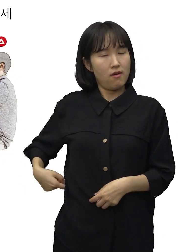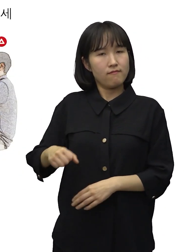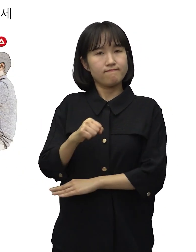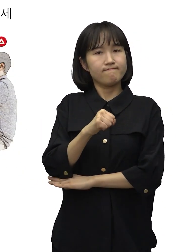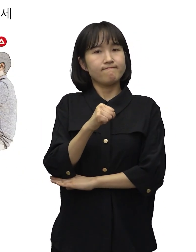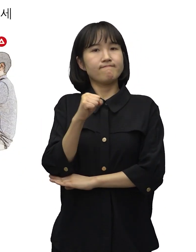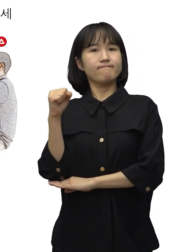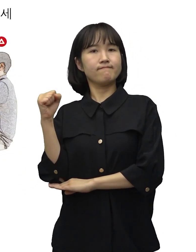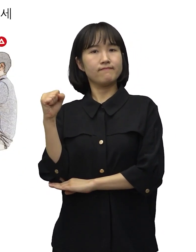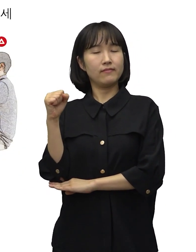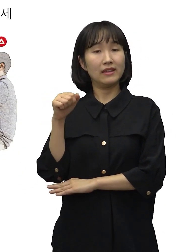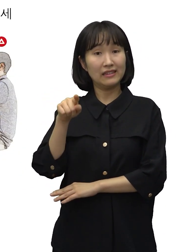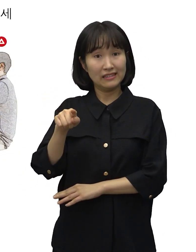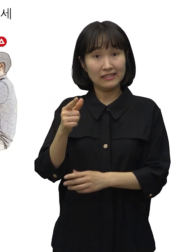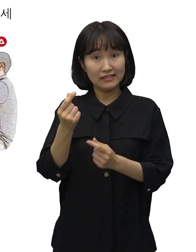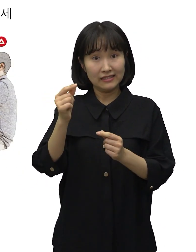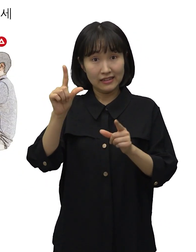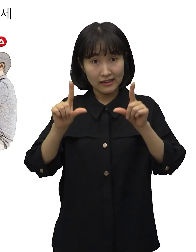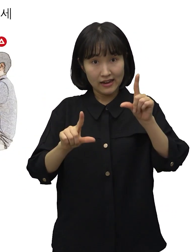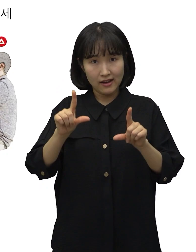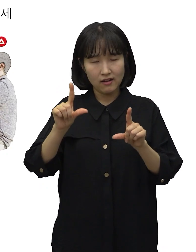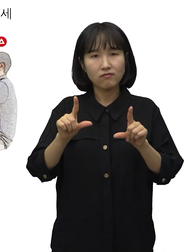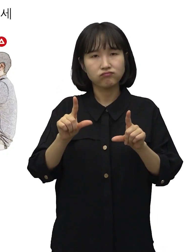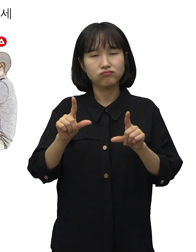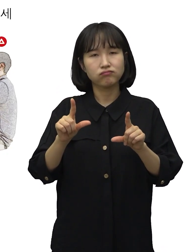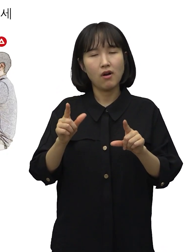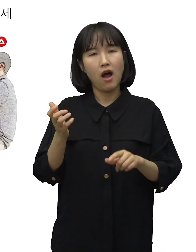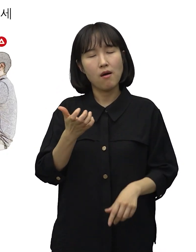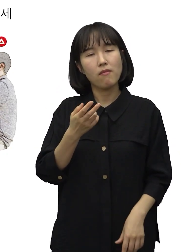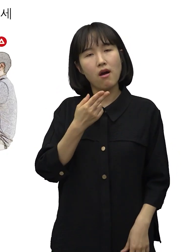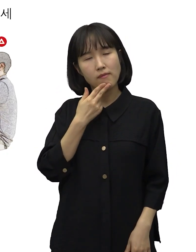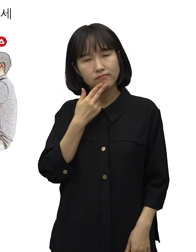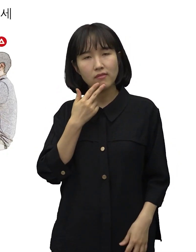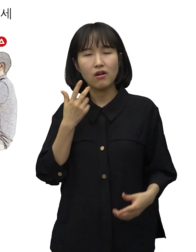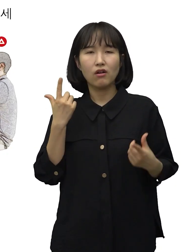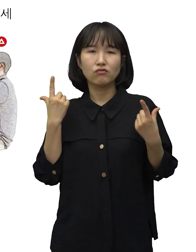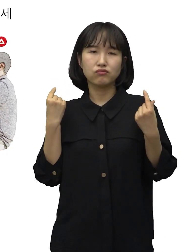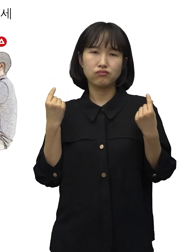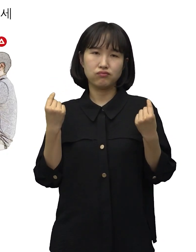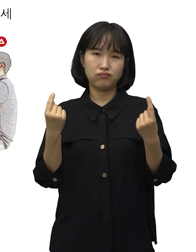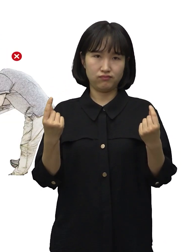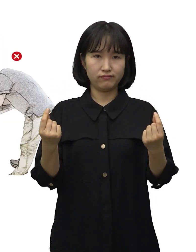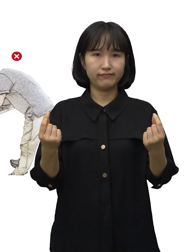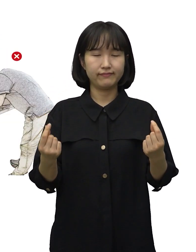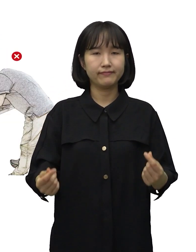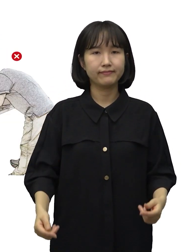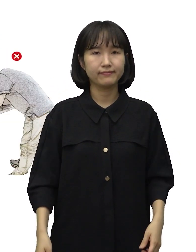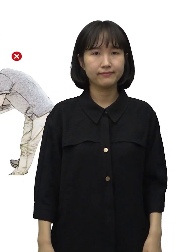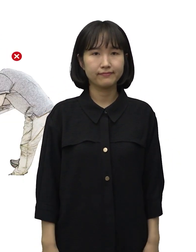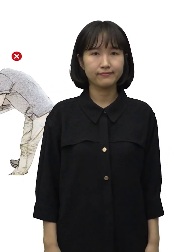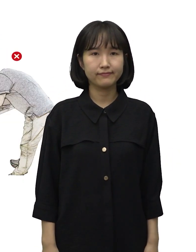이런 자세로 바닥에 앉게 되면 허리의 전반이 잘 유지됩니다.